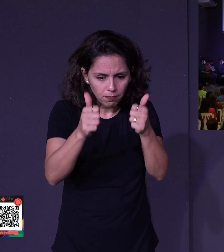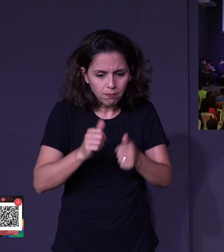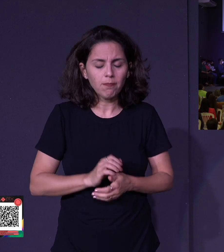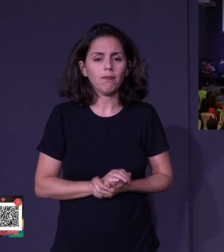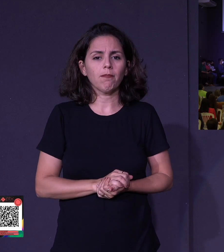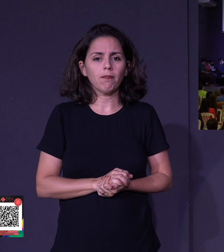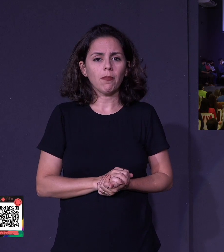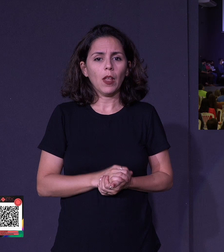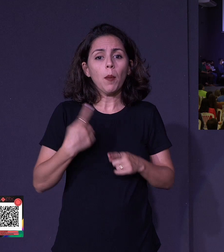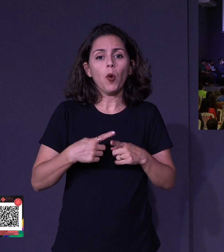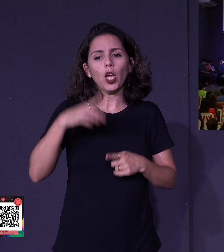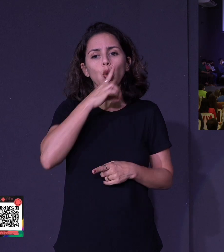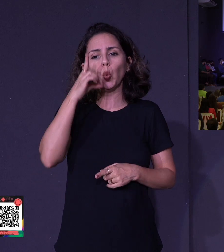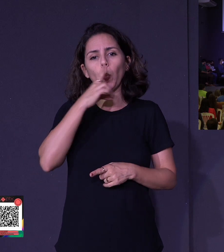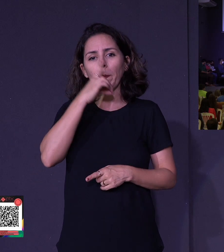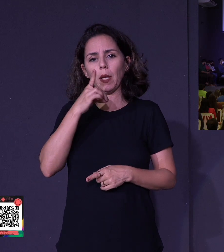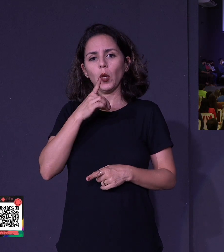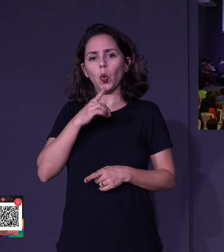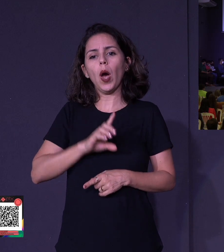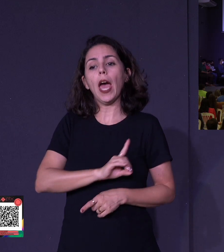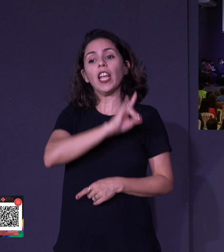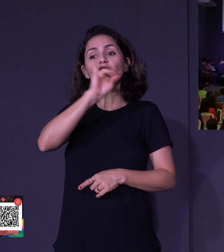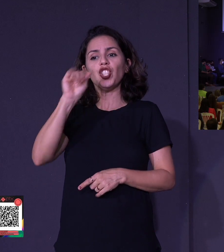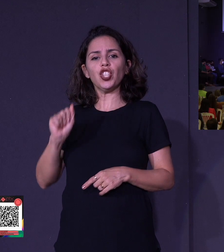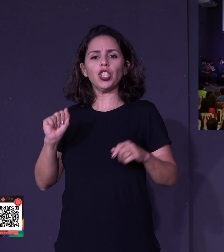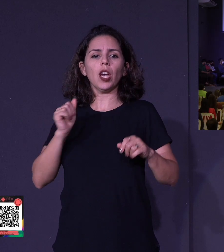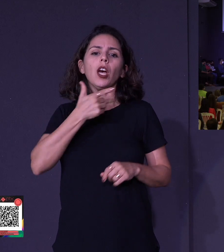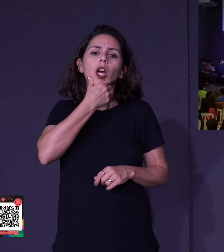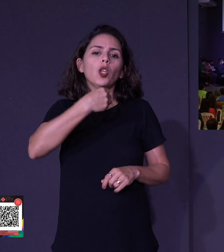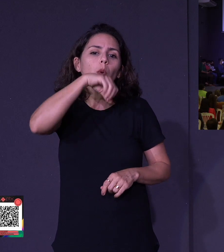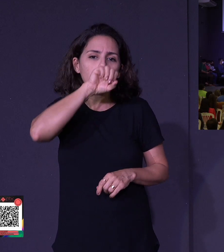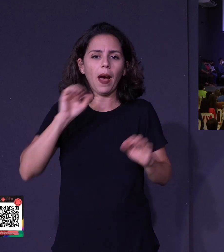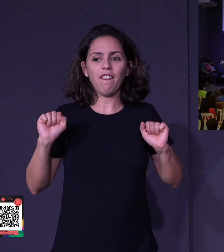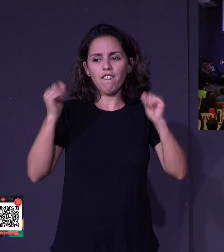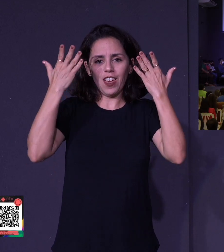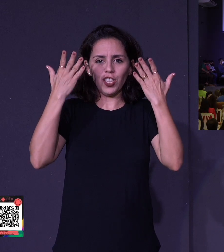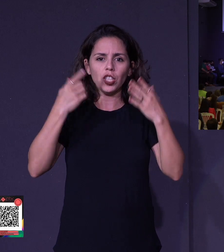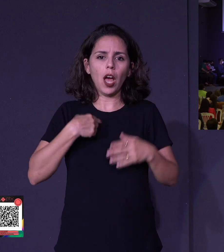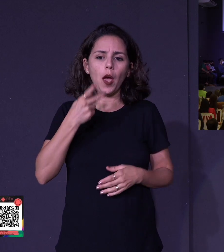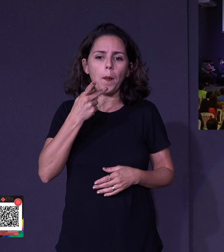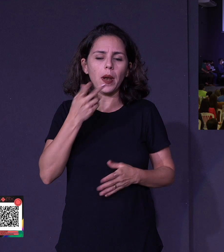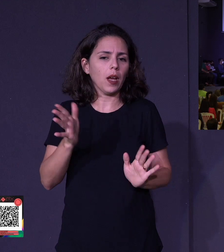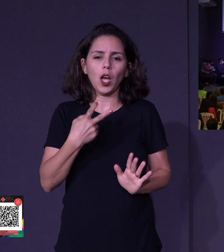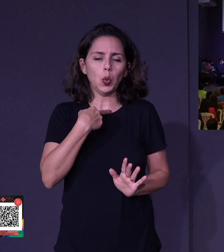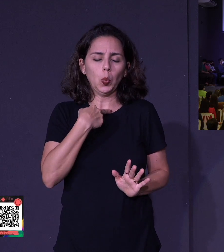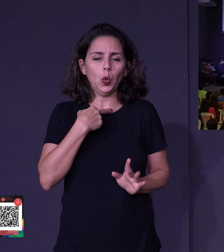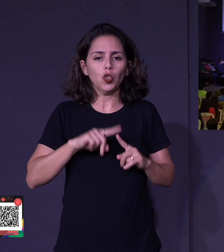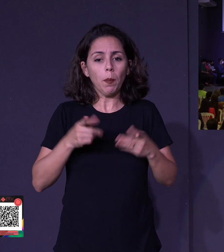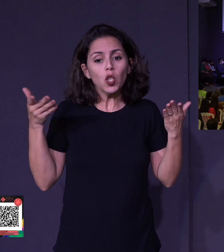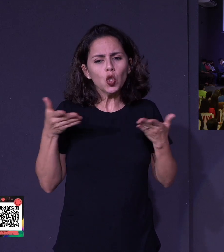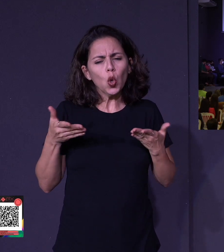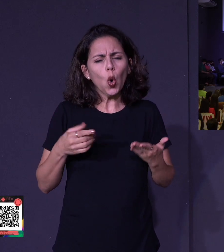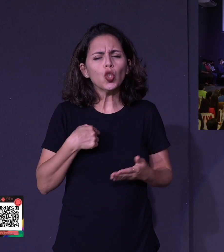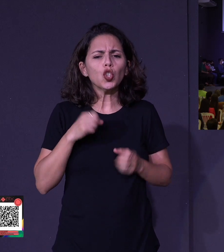Agora, como pais, como servos de Deus, precisamos de sabedoria para criar e ajudar